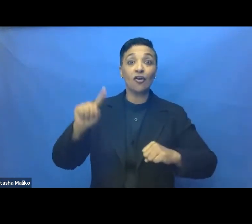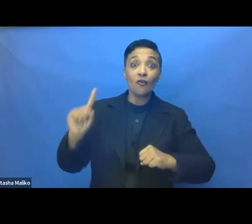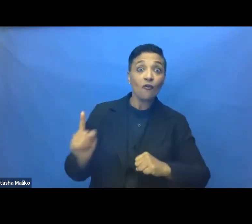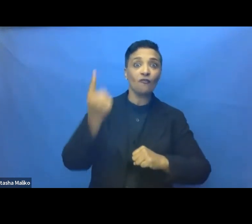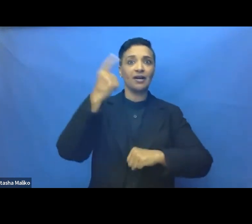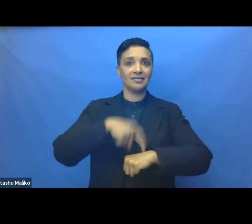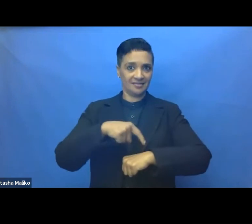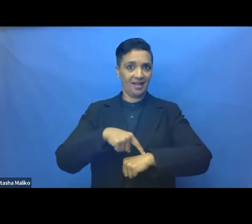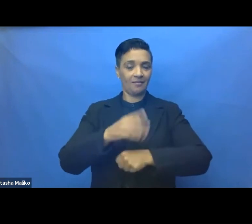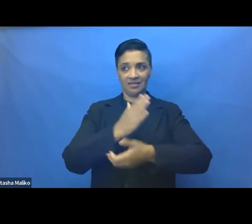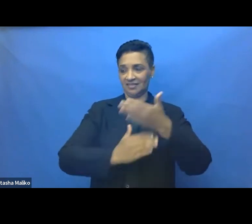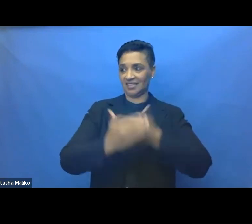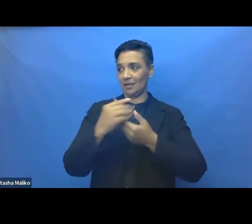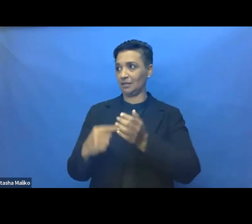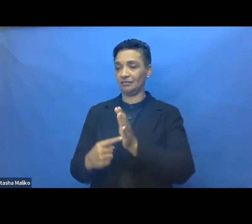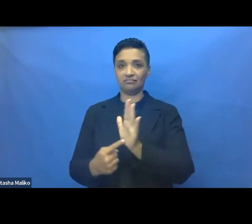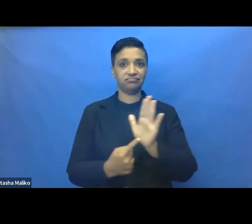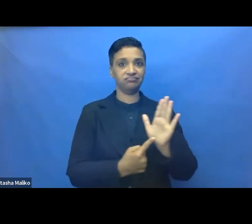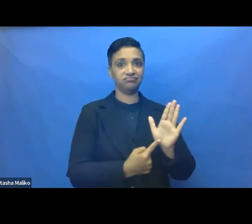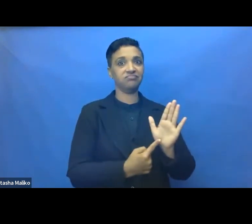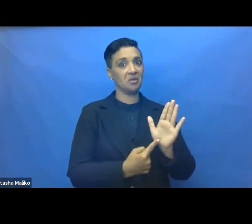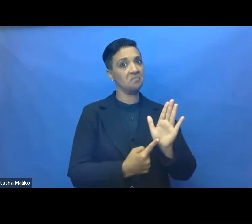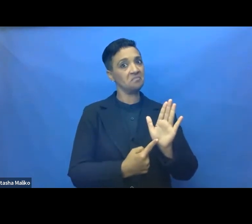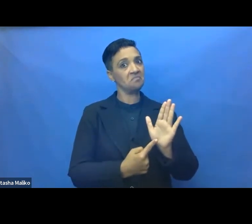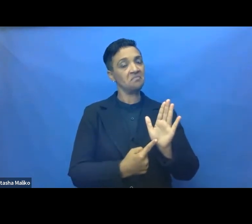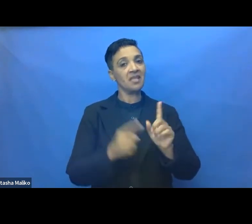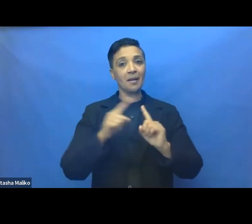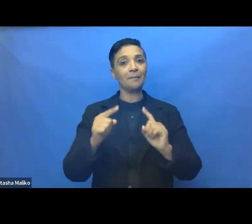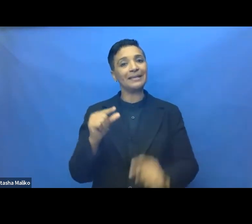COP26. C'était la première conférence des parties